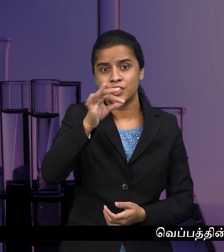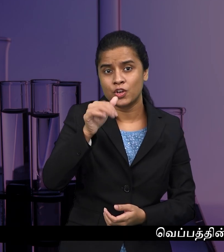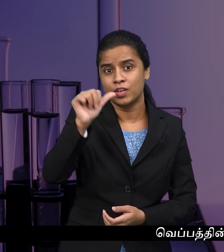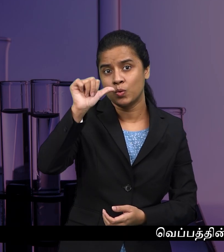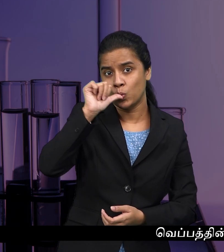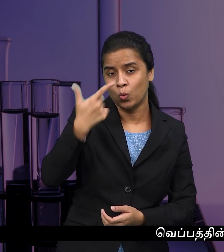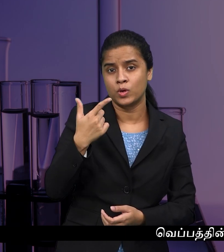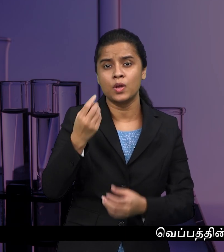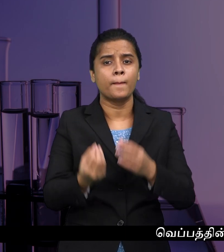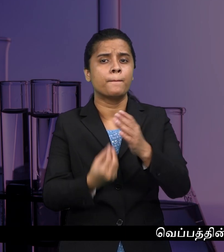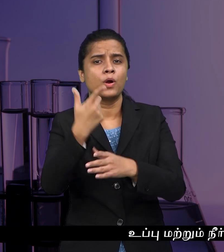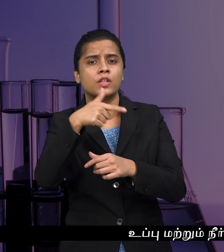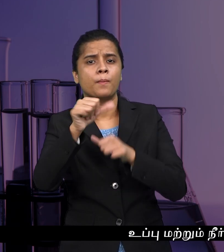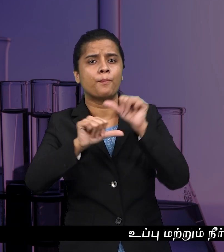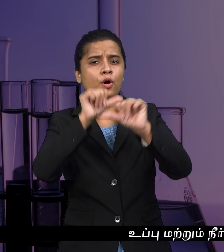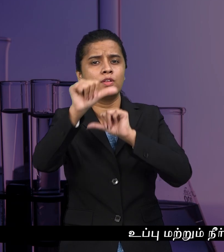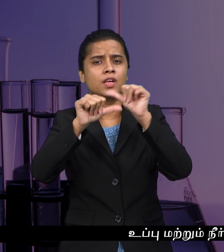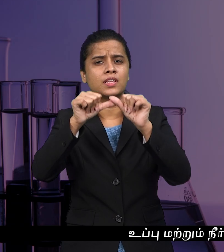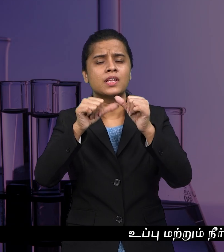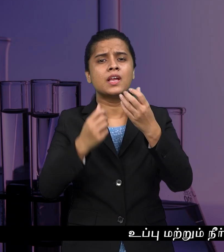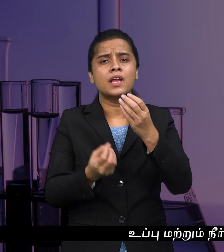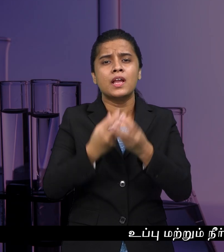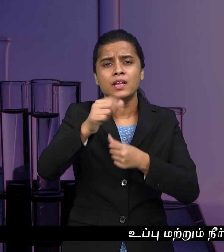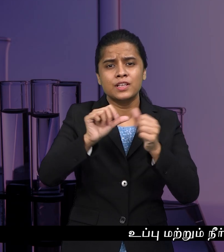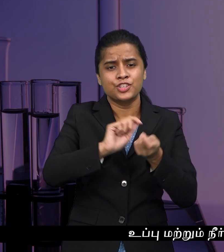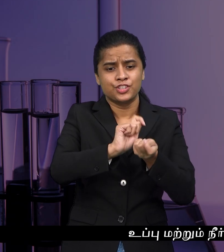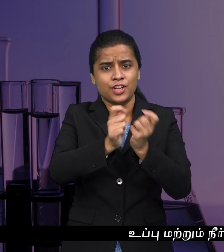பரிமாண வளர்ச்சியில் உப்பு மற்றும் நீர் உற்பத்தி செய்யப்படுகிறது.